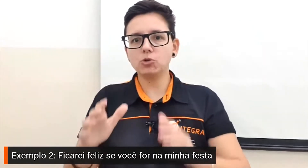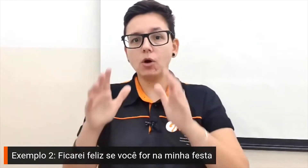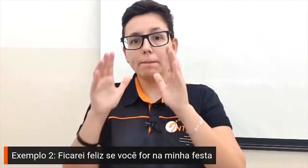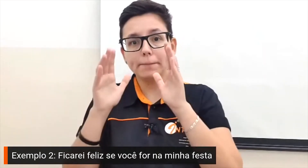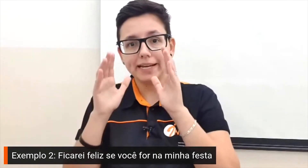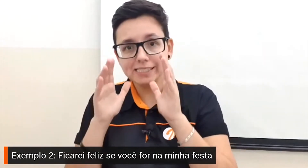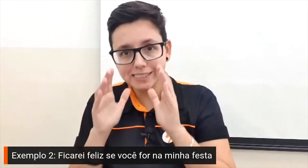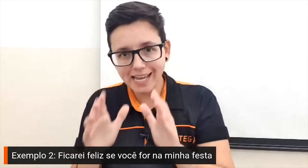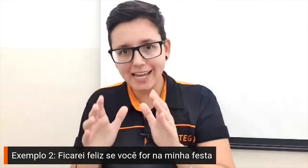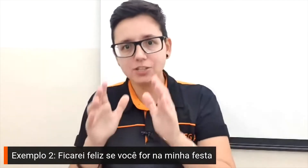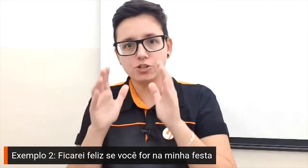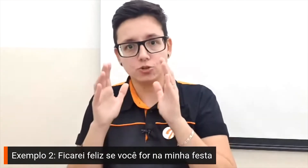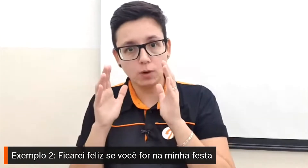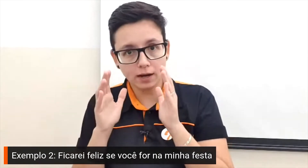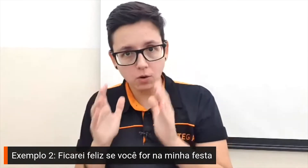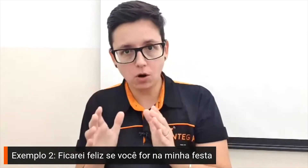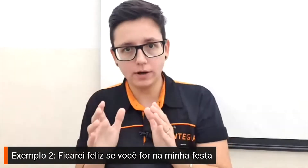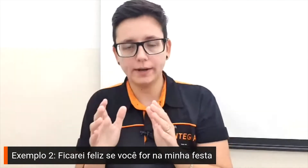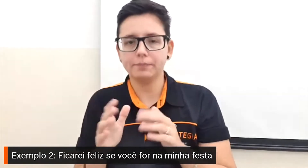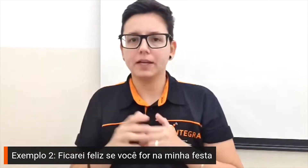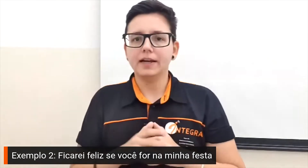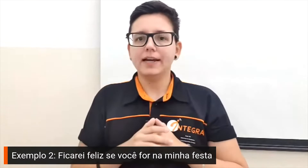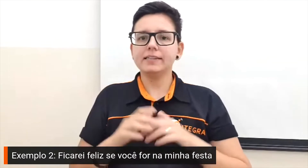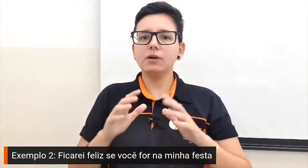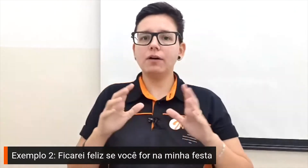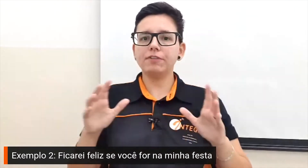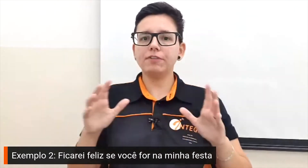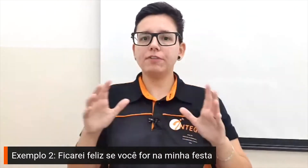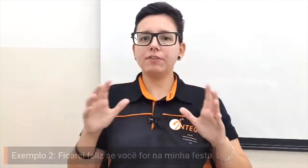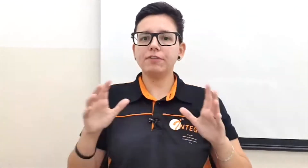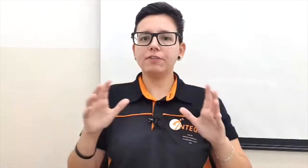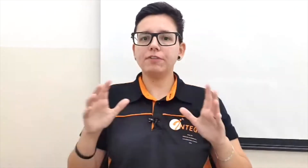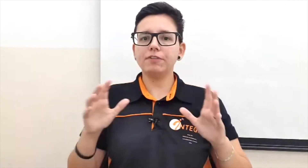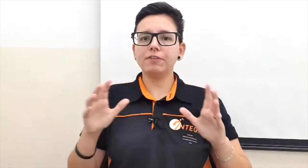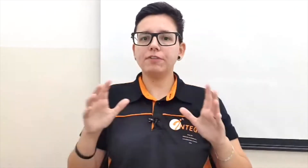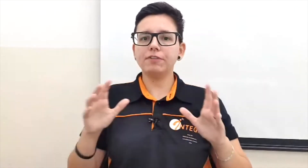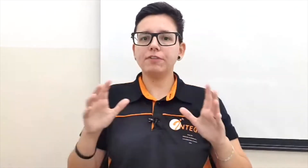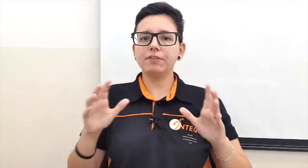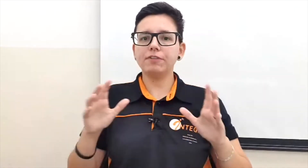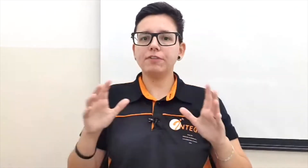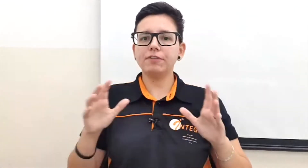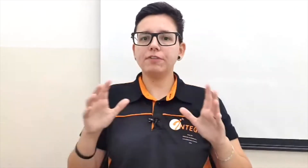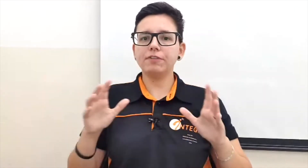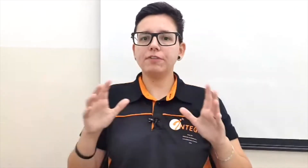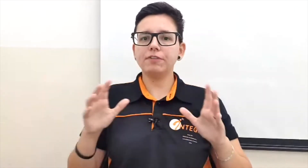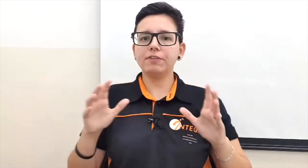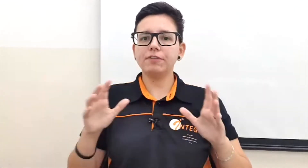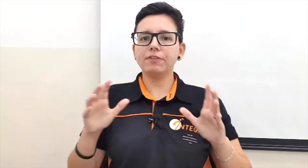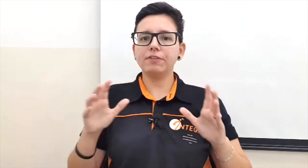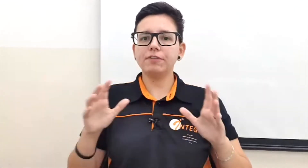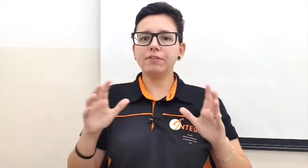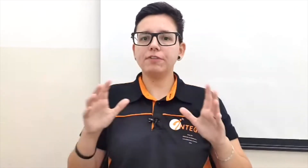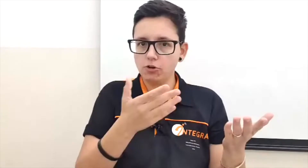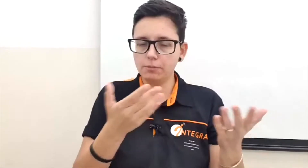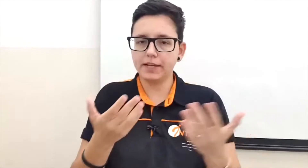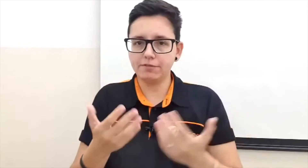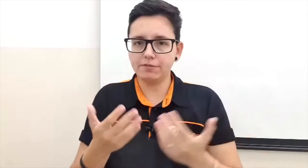do presente, do agora. Então, a frase fica, eu feliz se você for minha